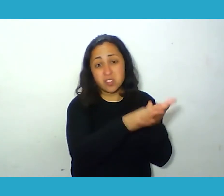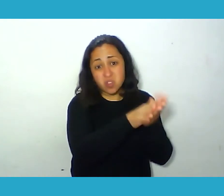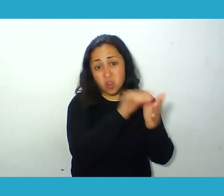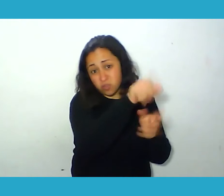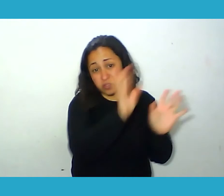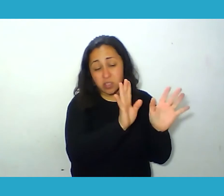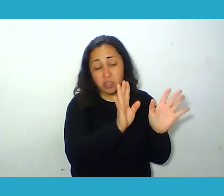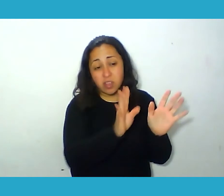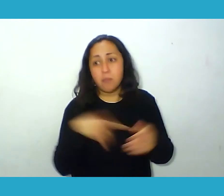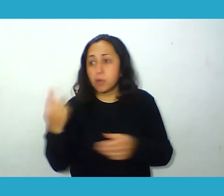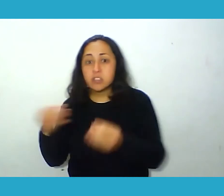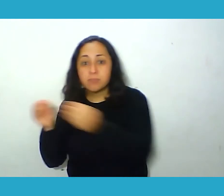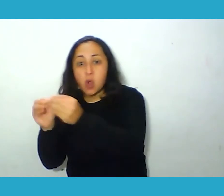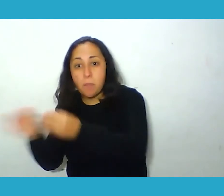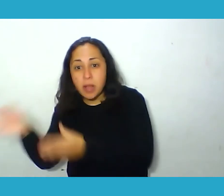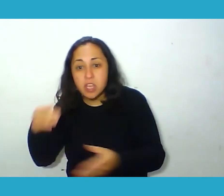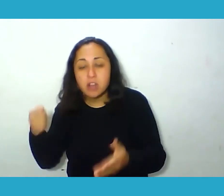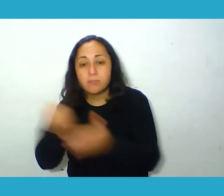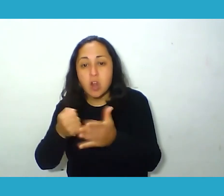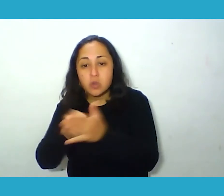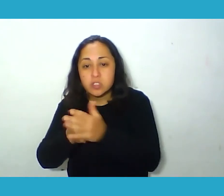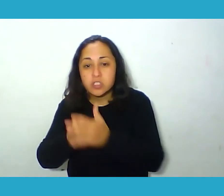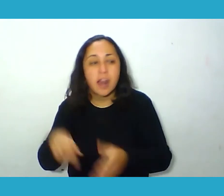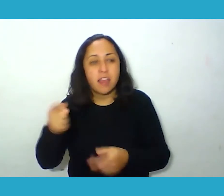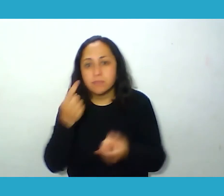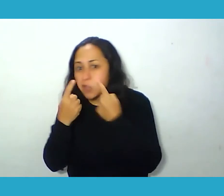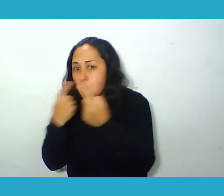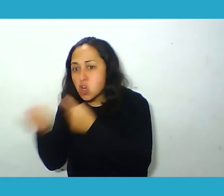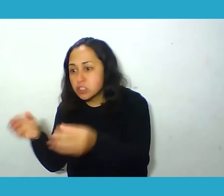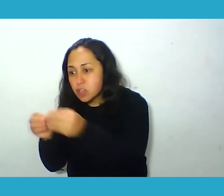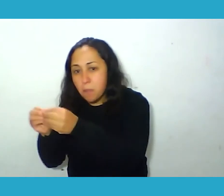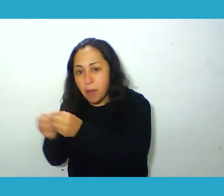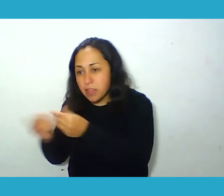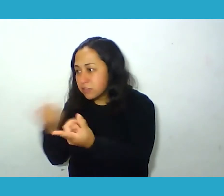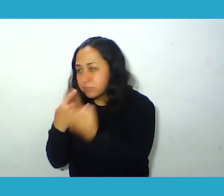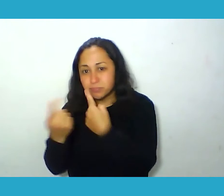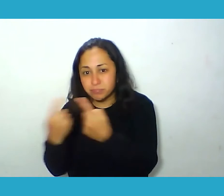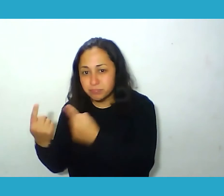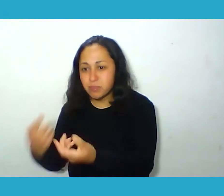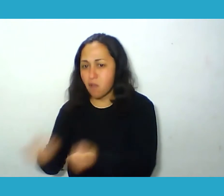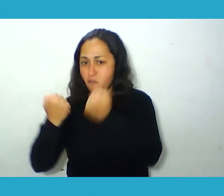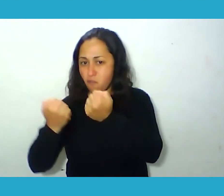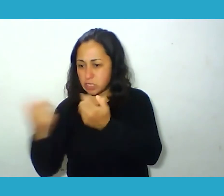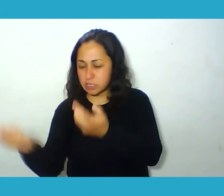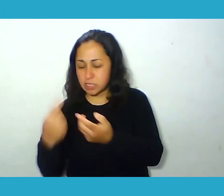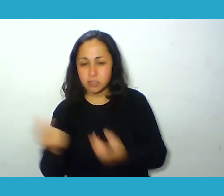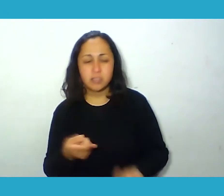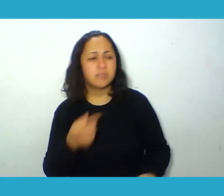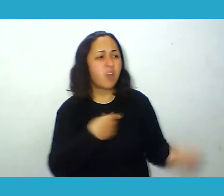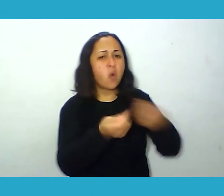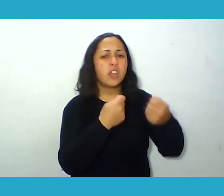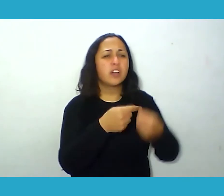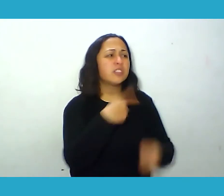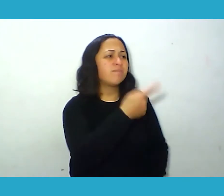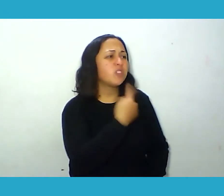los compañeros a luchar, siendo allí donde se conocen y se van a hacer más fuertes. Les pone nombre y apellido a este negociado.